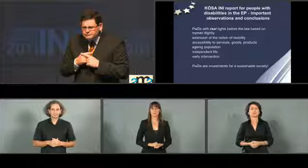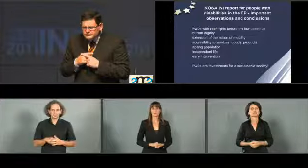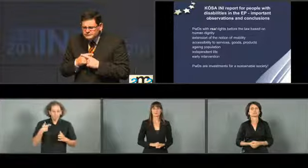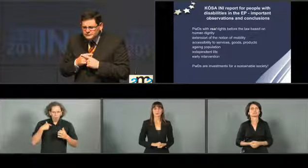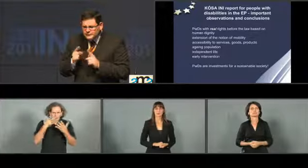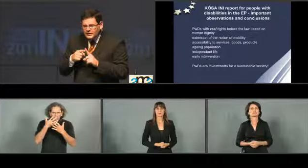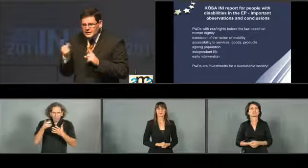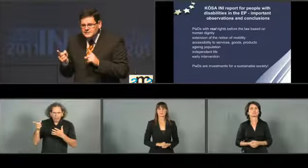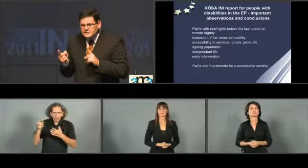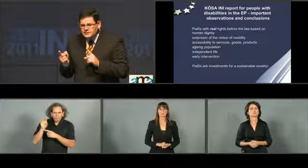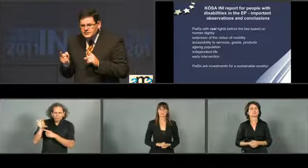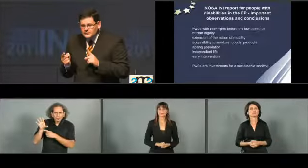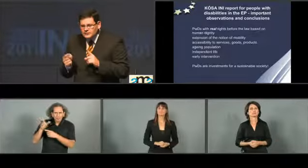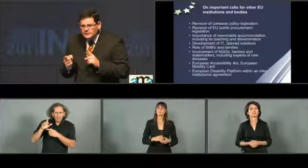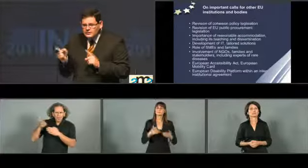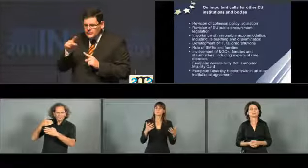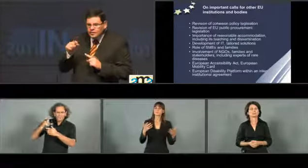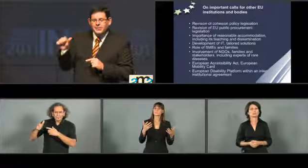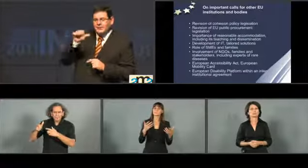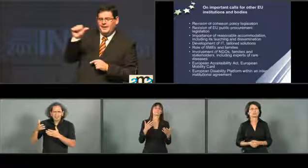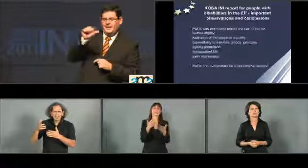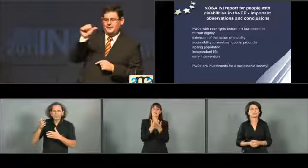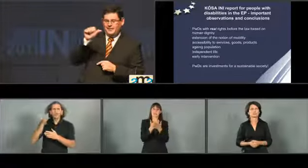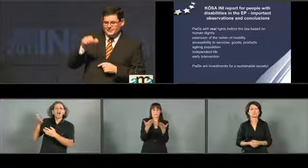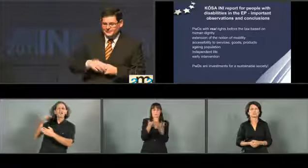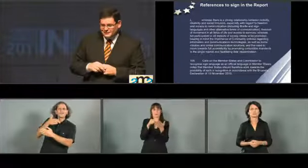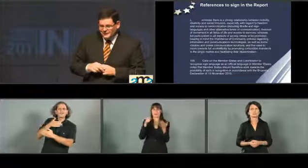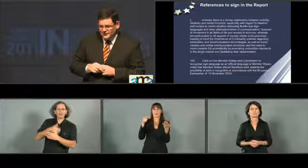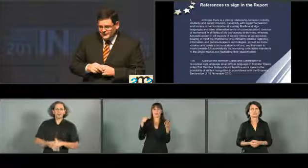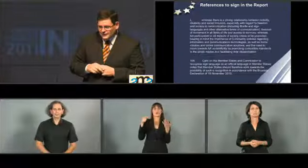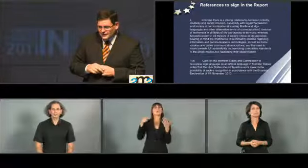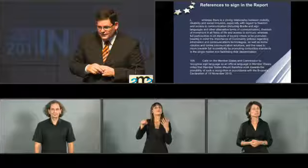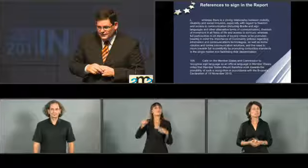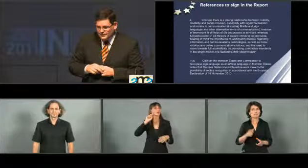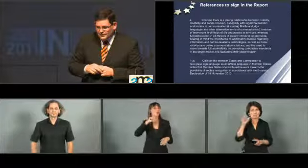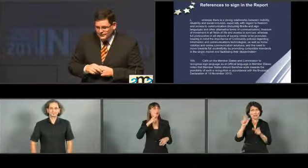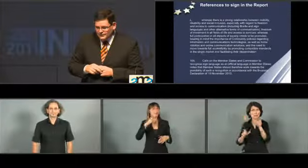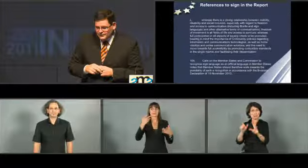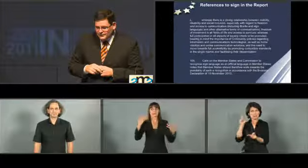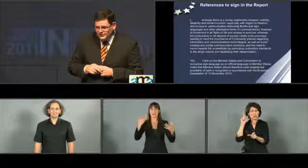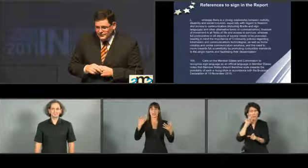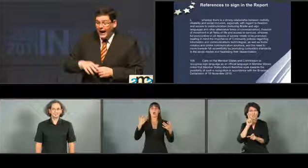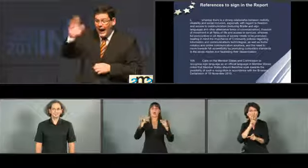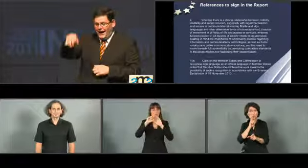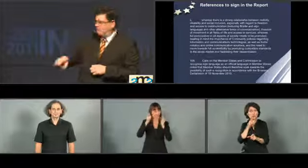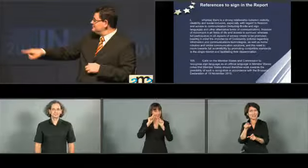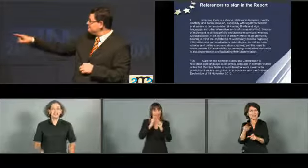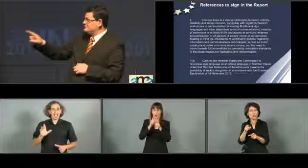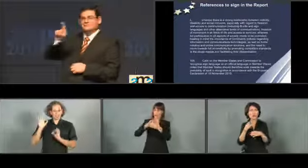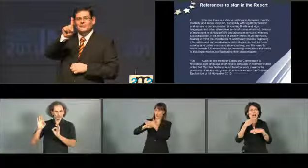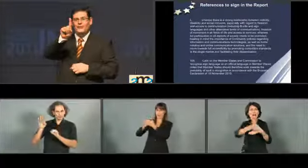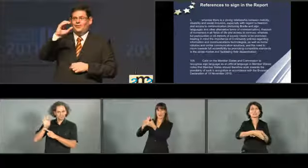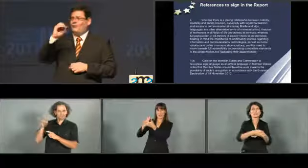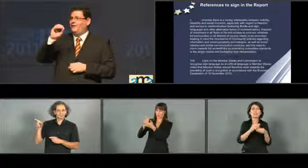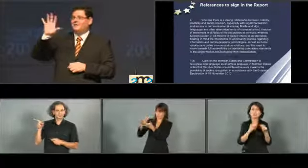Par exemple, pour les personnes sourdes, l'accessibilité passe par les interprètes. Dans certains pays, ce n'est pas aisé non plus. Je vous laisse